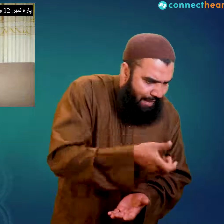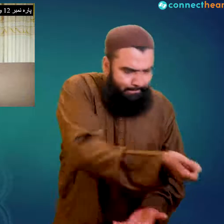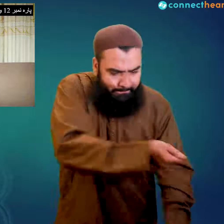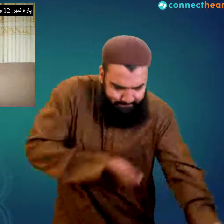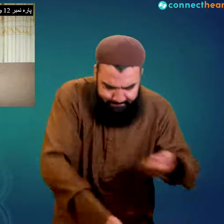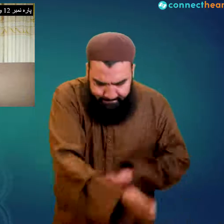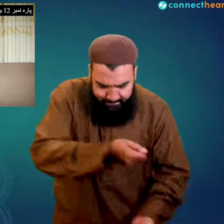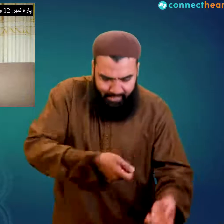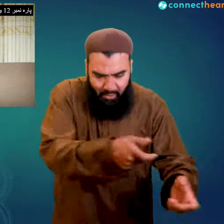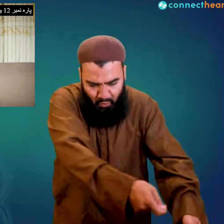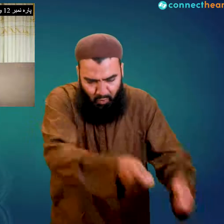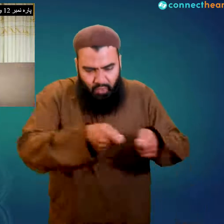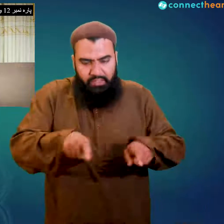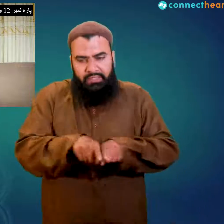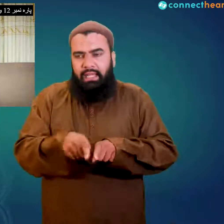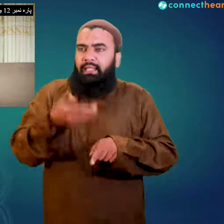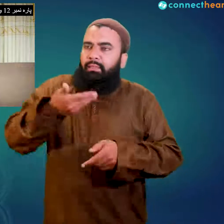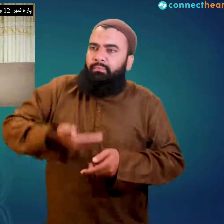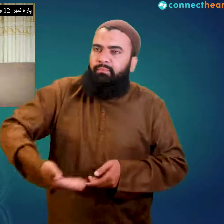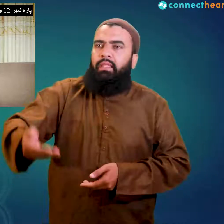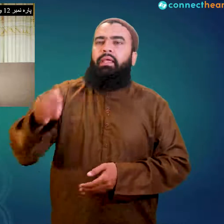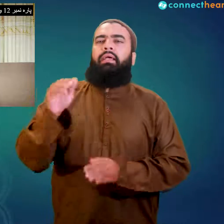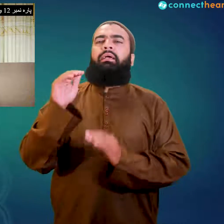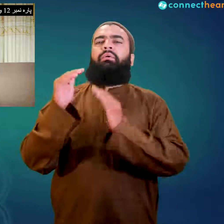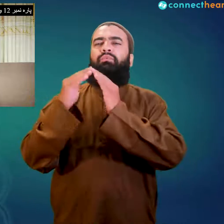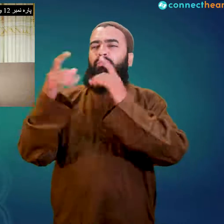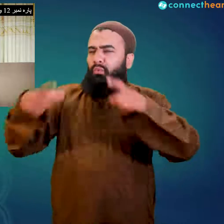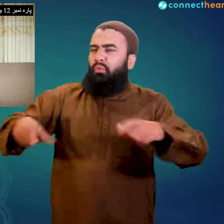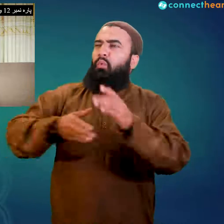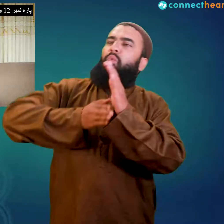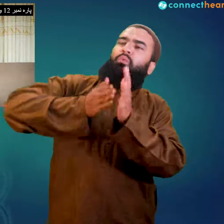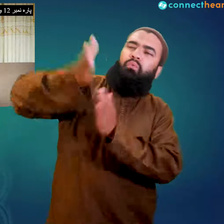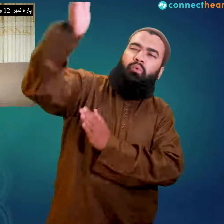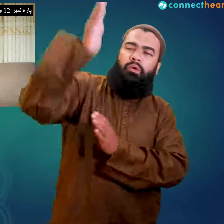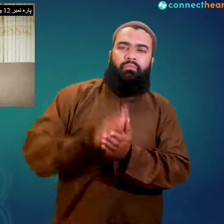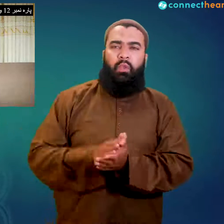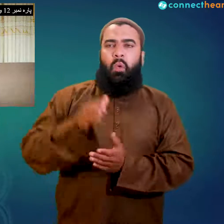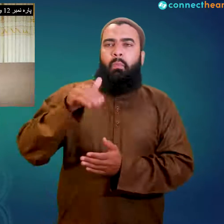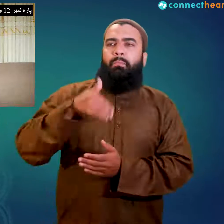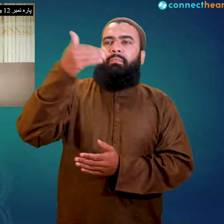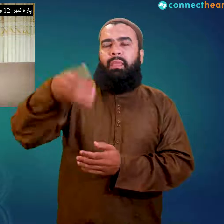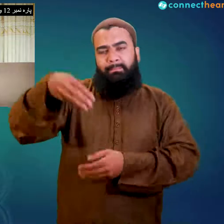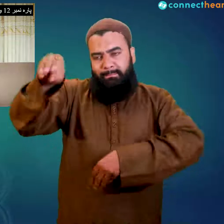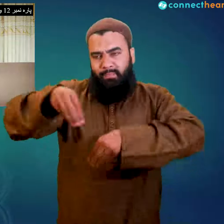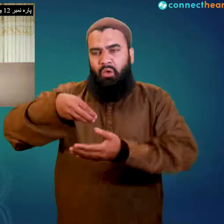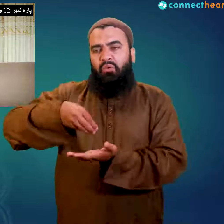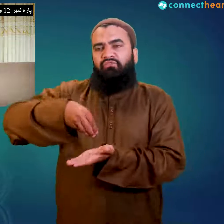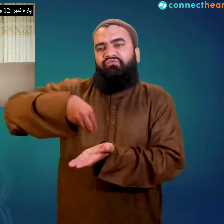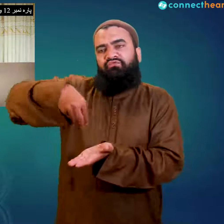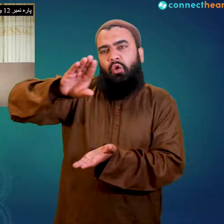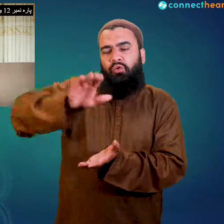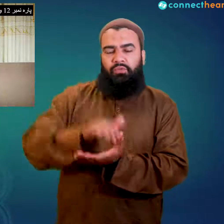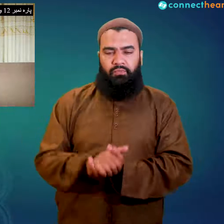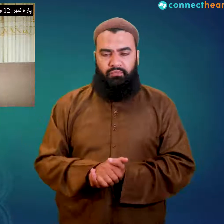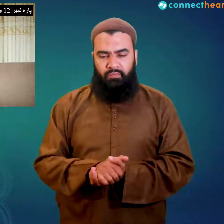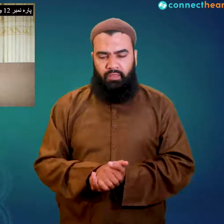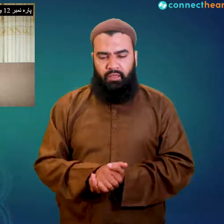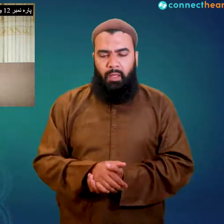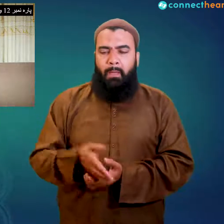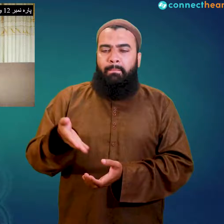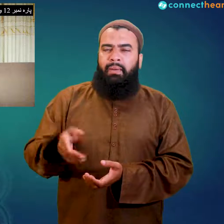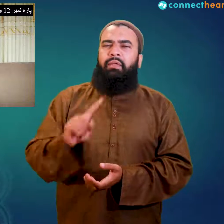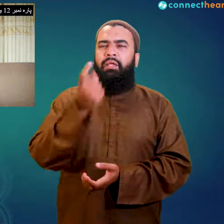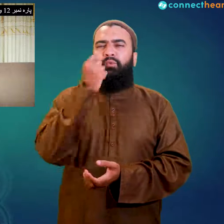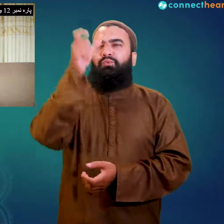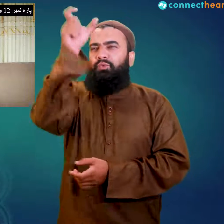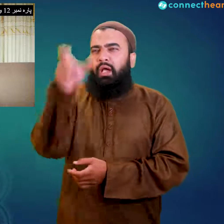لیں۔ یوسف علیہ السلام کا حسن مشہور ہے، وہ عزیز مصر کی بیوی ان پر فریفتہ ہو گئی، یہاں تک کہ اپنے مقصد